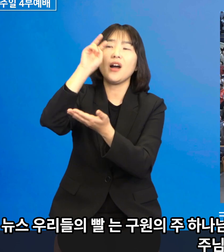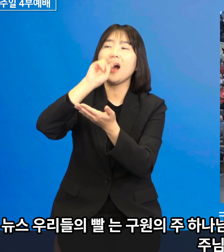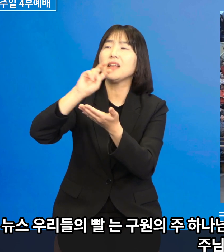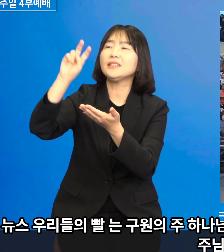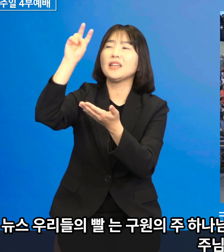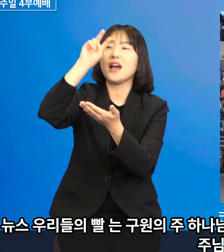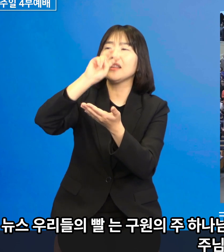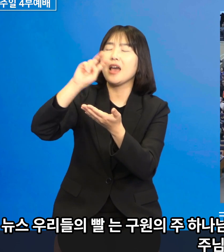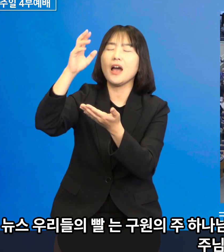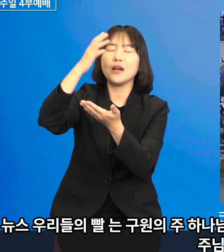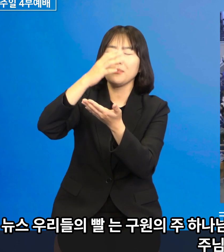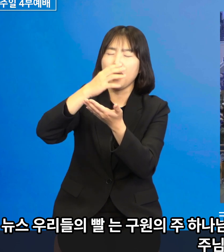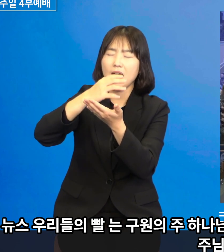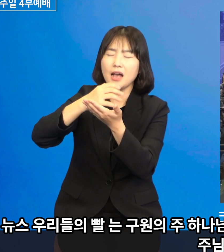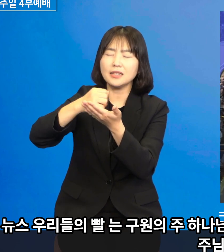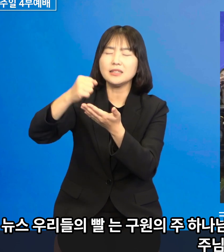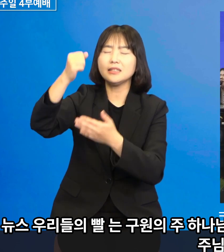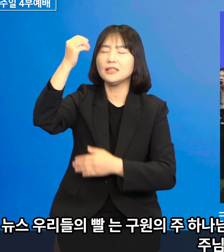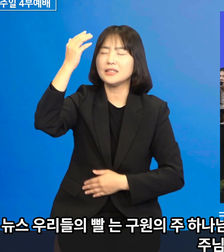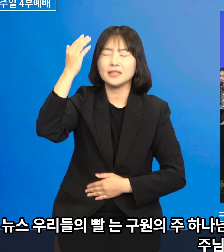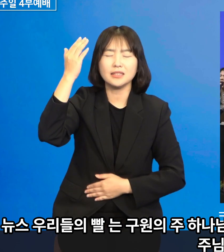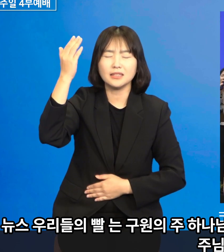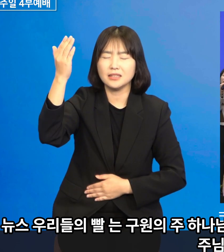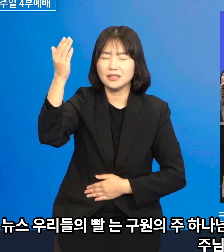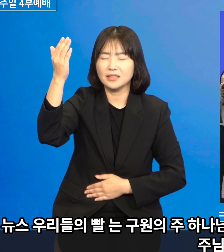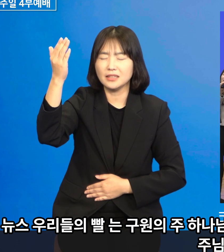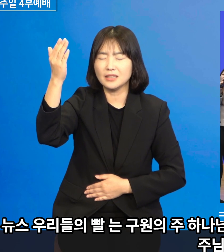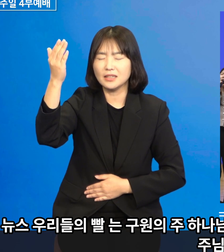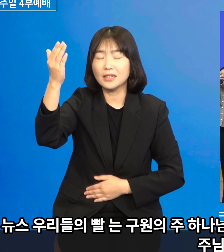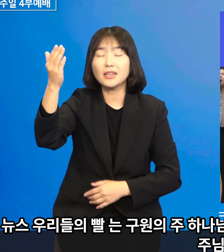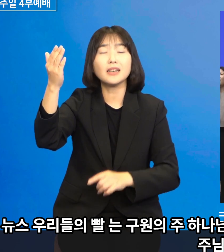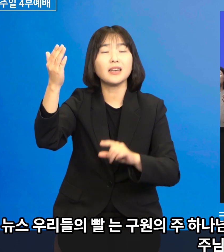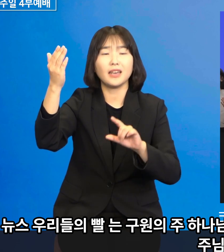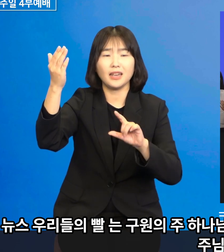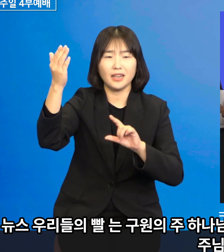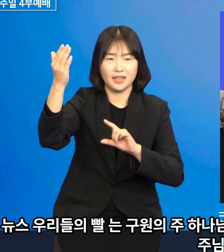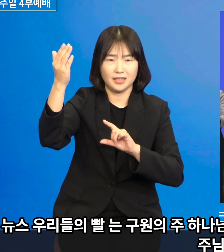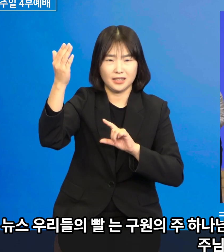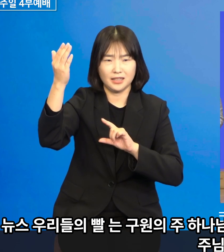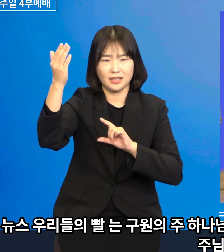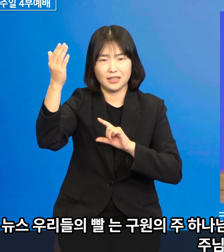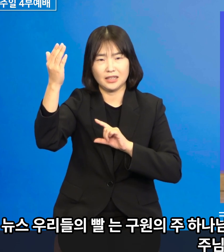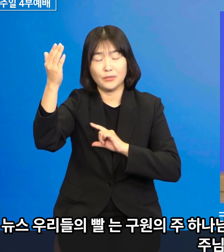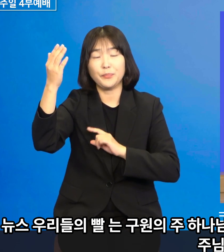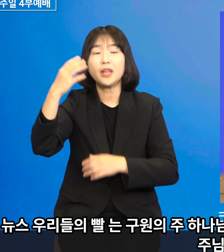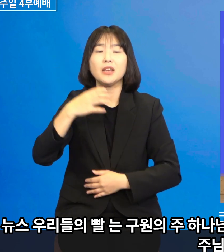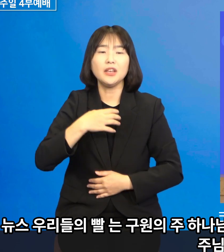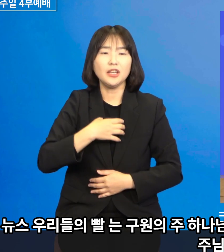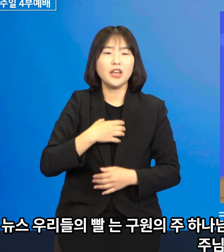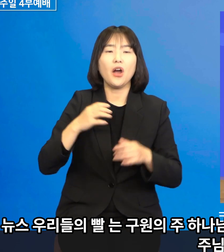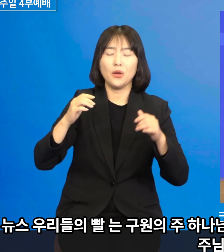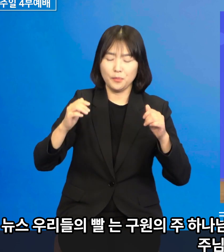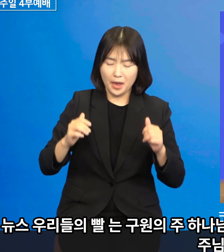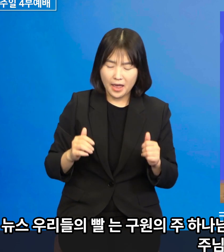영광과 찬양 받으시길 경배합니다.